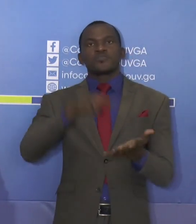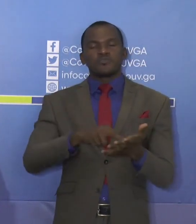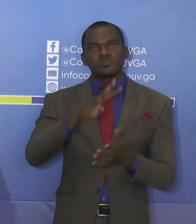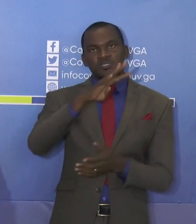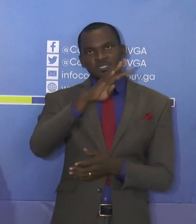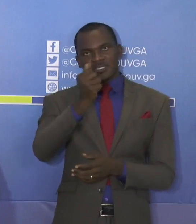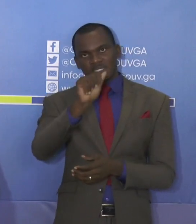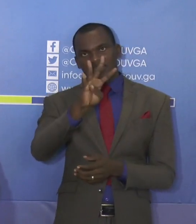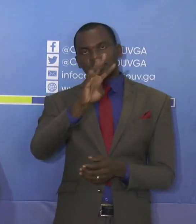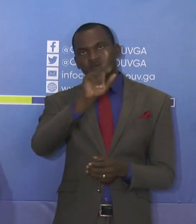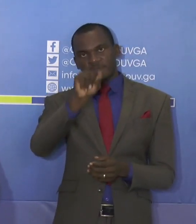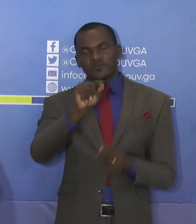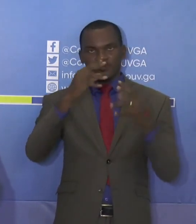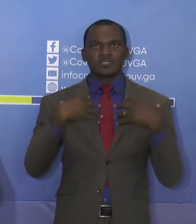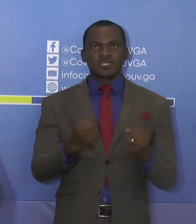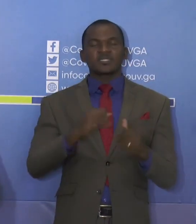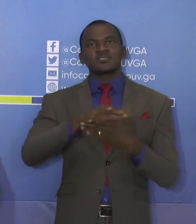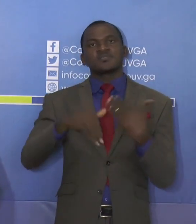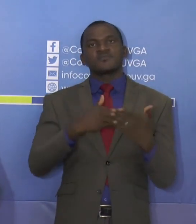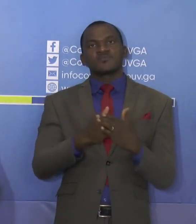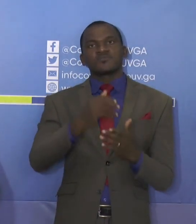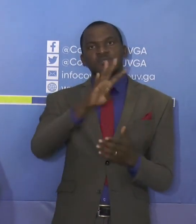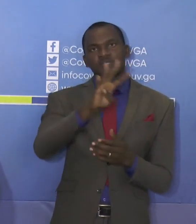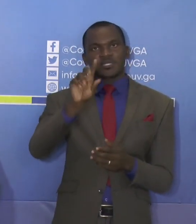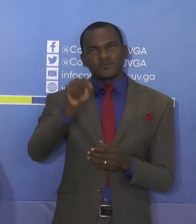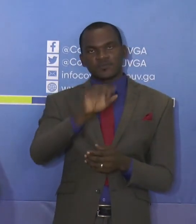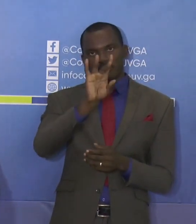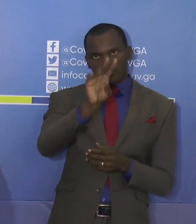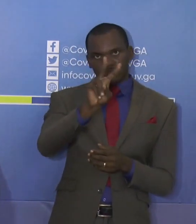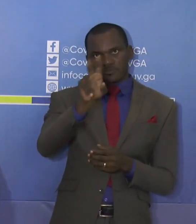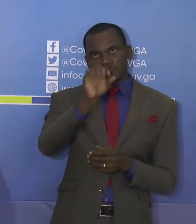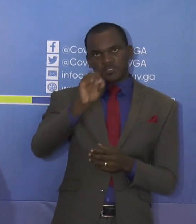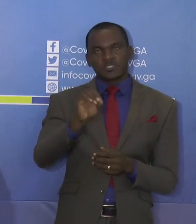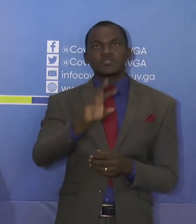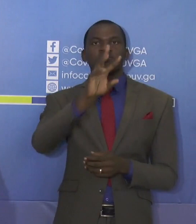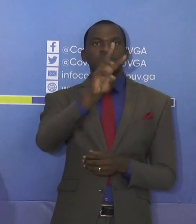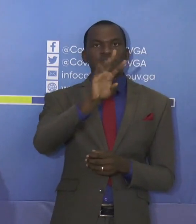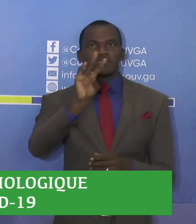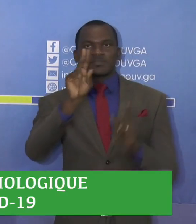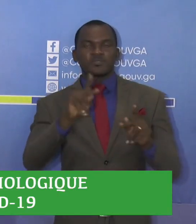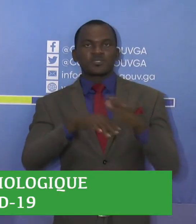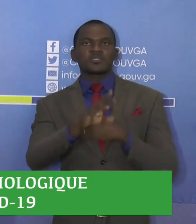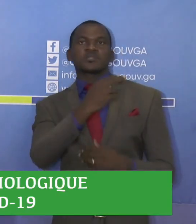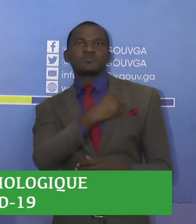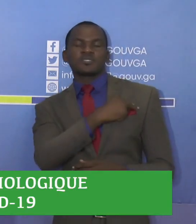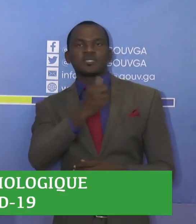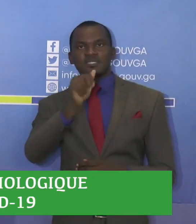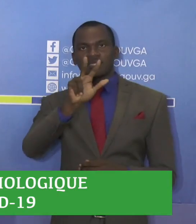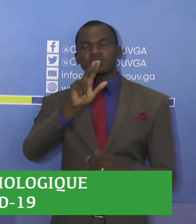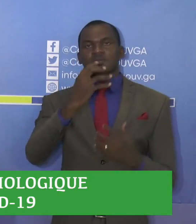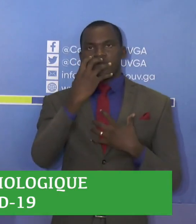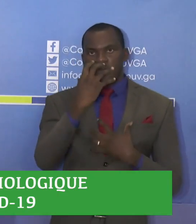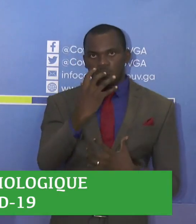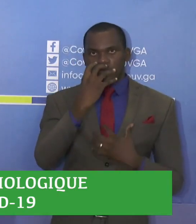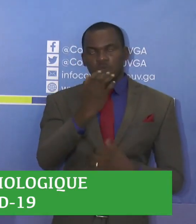2420 guéris, soit un pourcentage de 44,8%. 67 personnes hospitalisées, 13 en